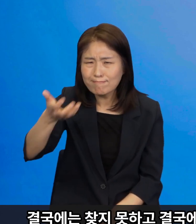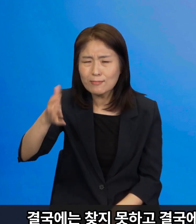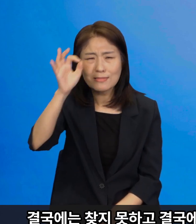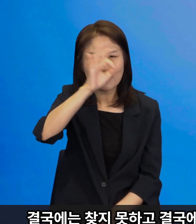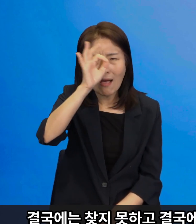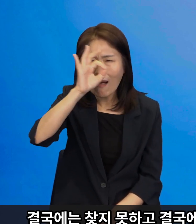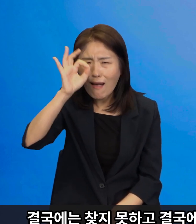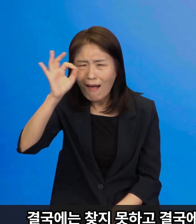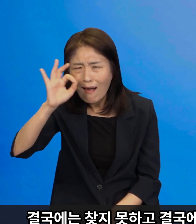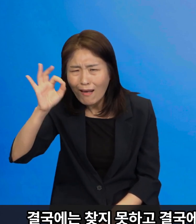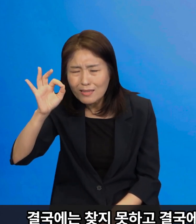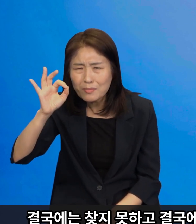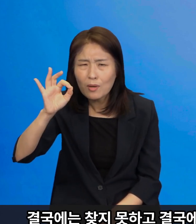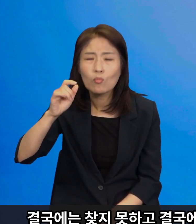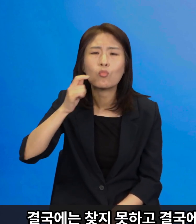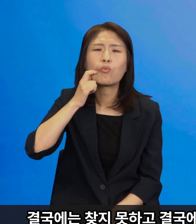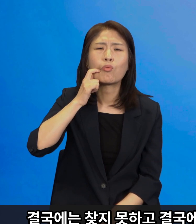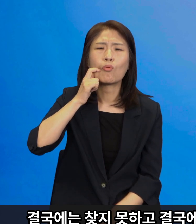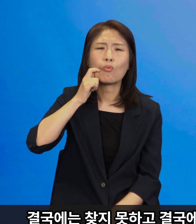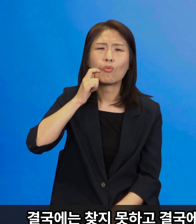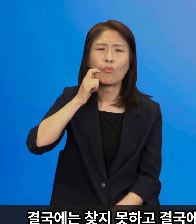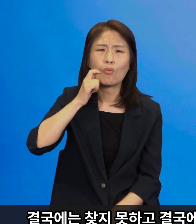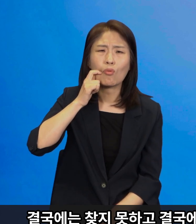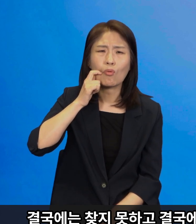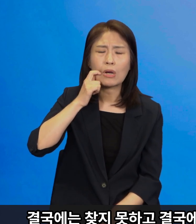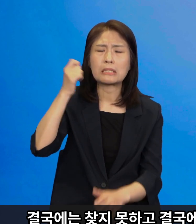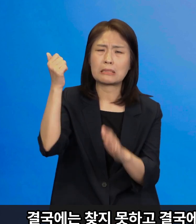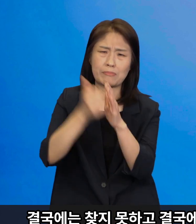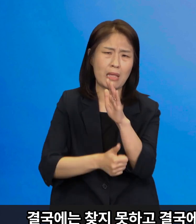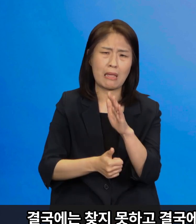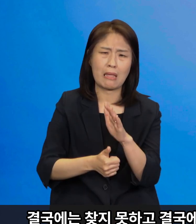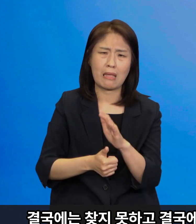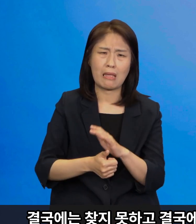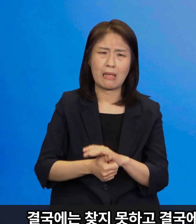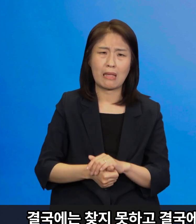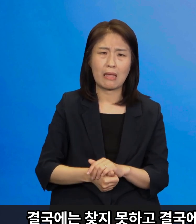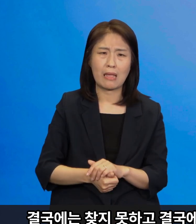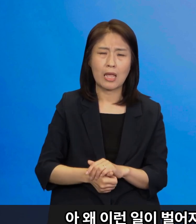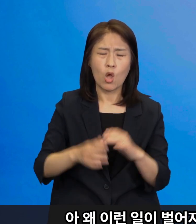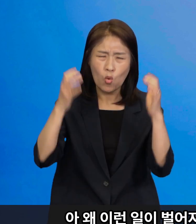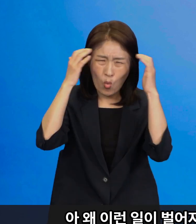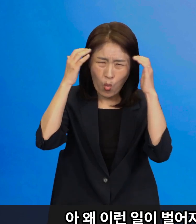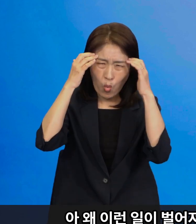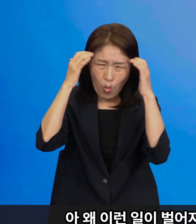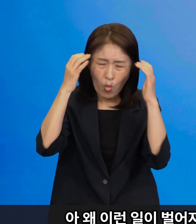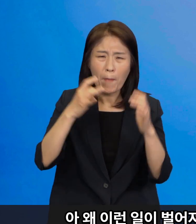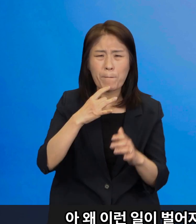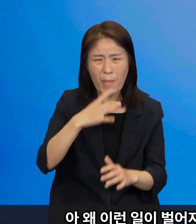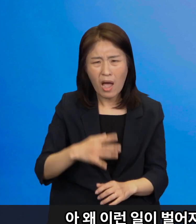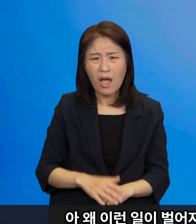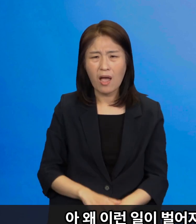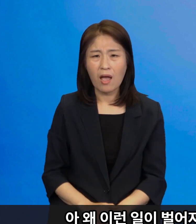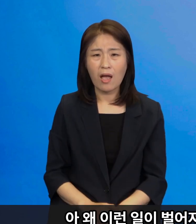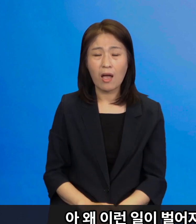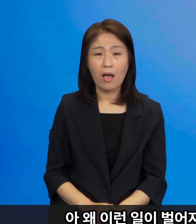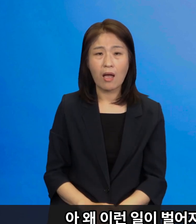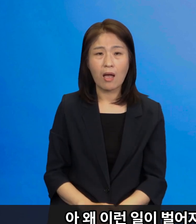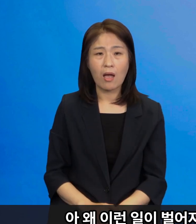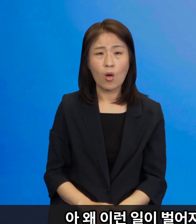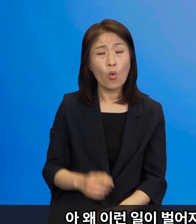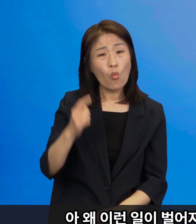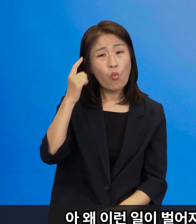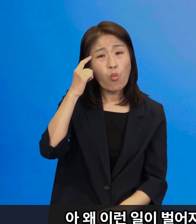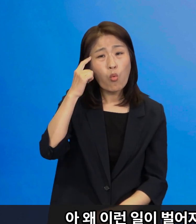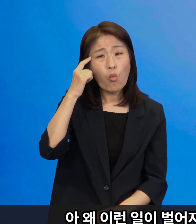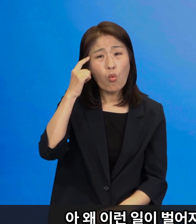찾았지만 결국에는 찾지 못하고 결국에는 실패를 하게 됩니다. 무척 고생을 하죠. 왜 이런 일이 벌어져가지고